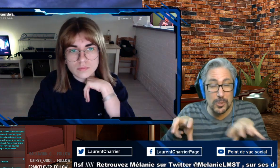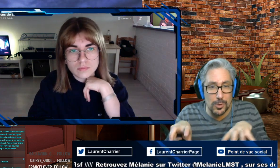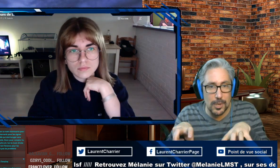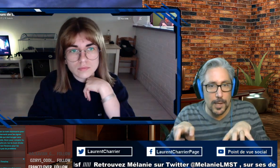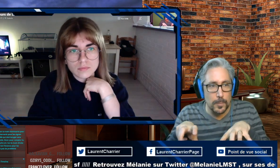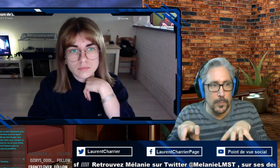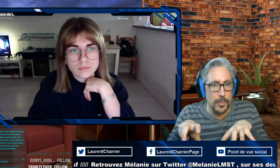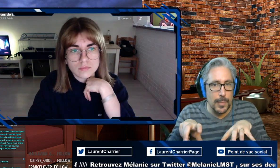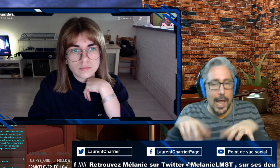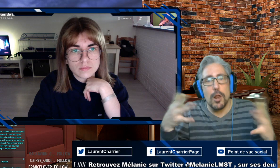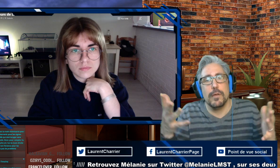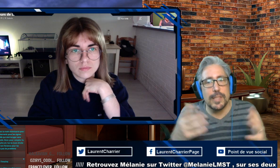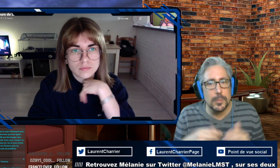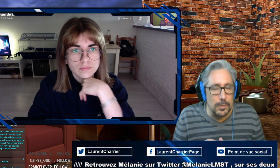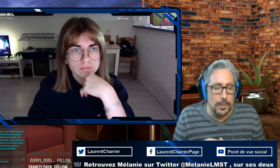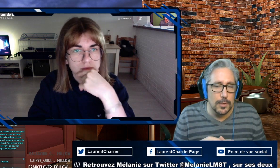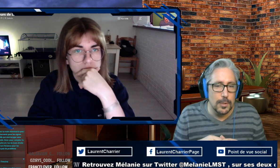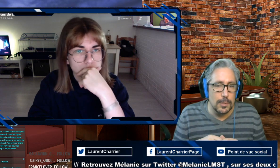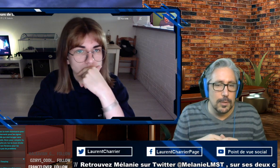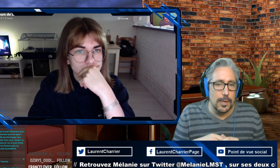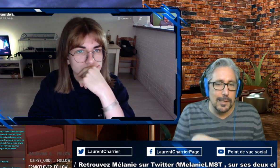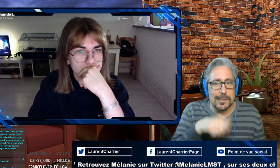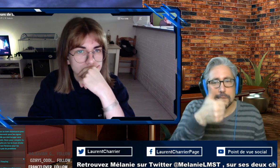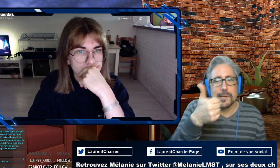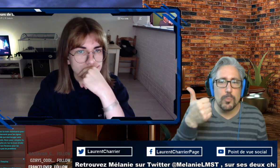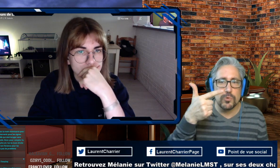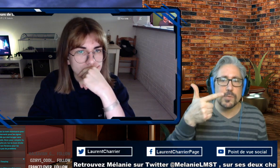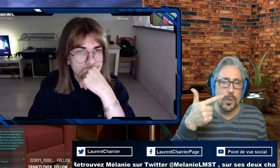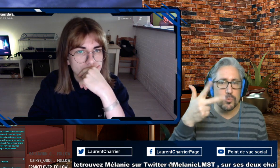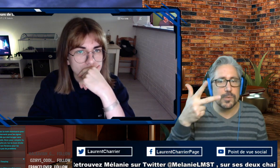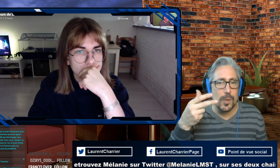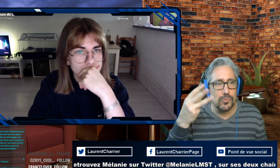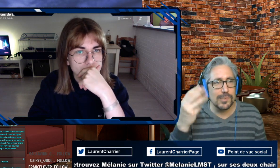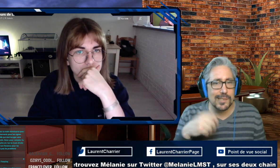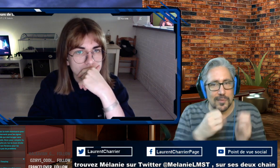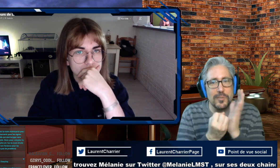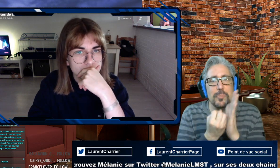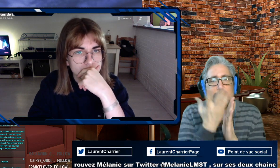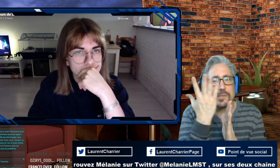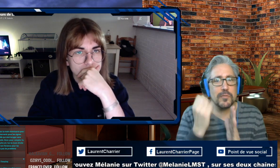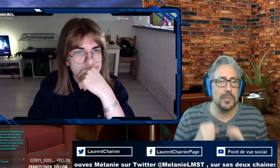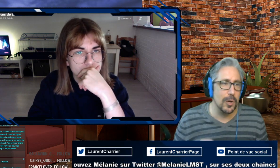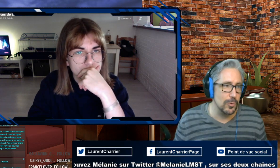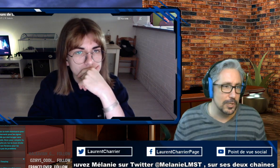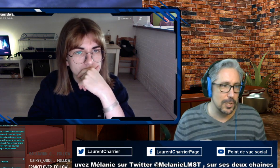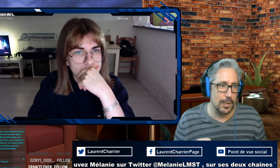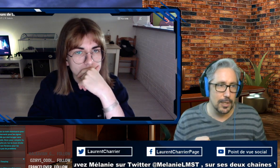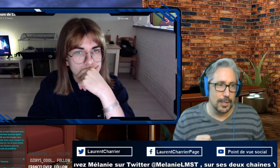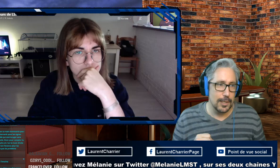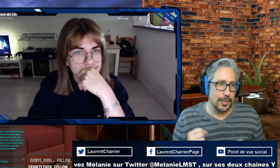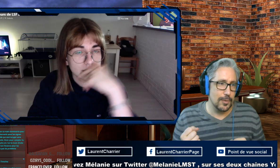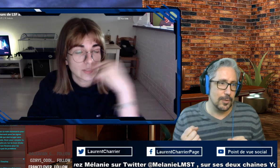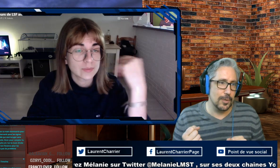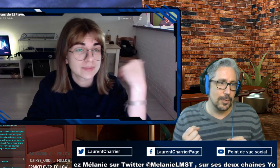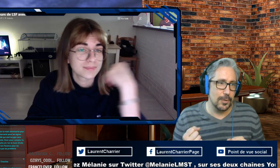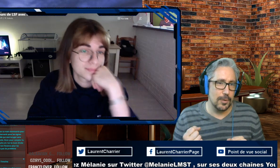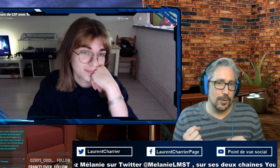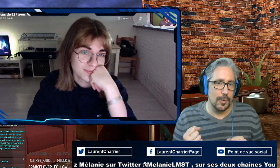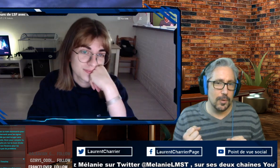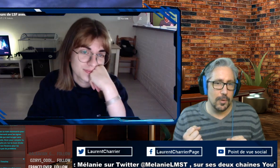plein de petits trucs. Alors évidemment, ça, plus ça, plus ça, plus ça, ça finit par coûter cher.